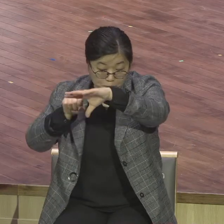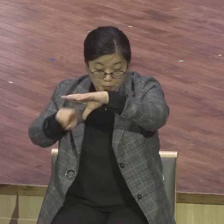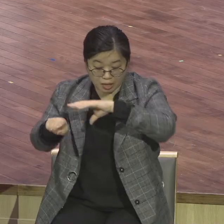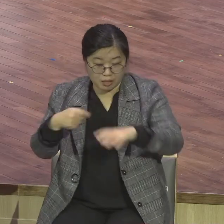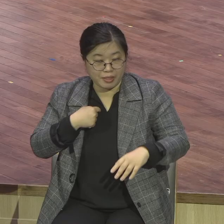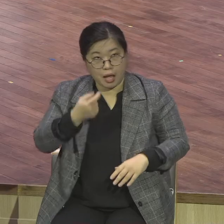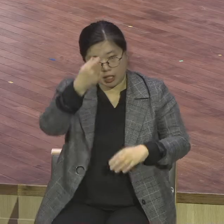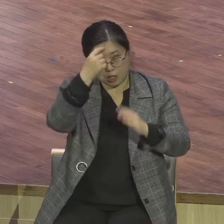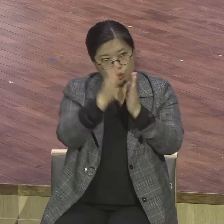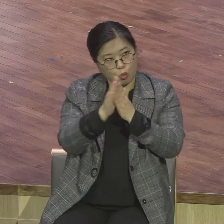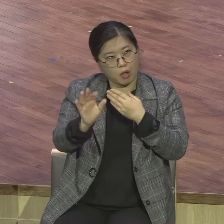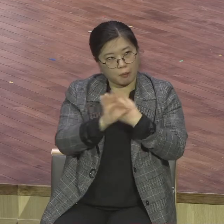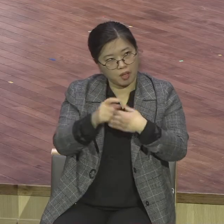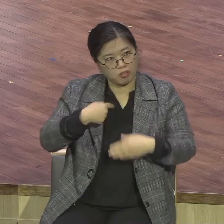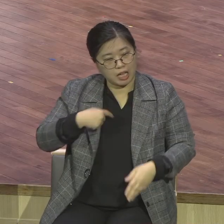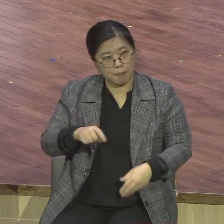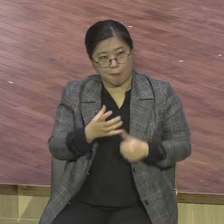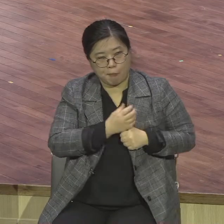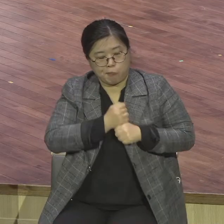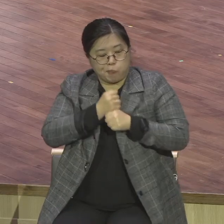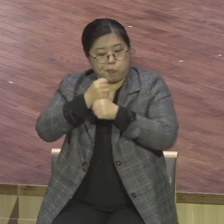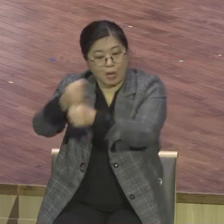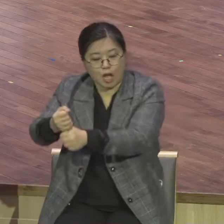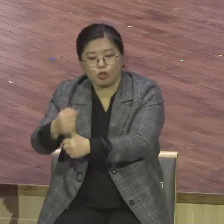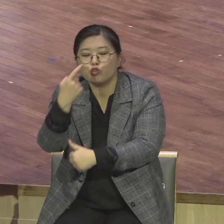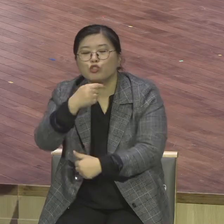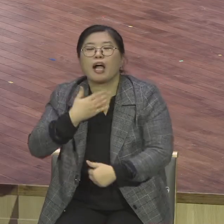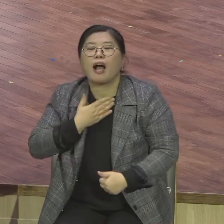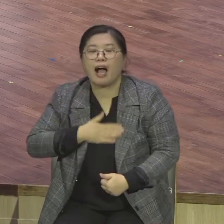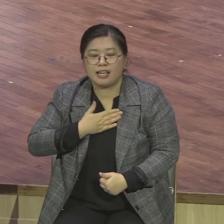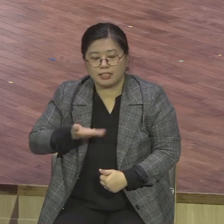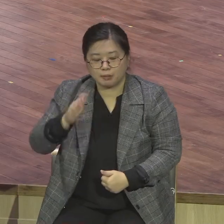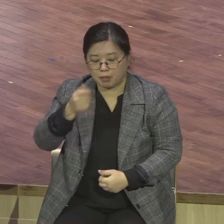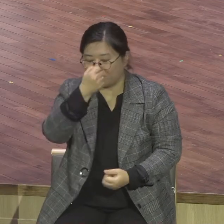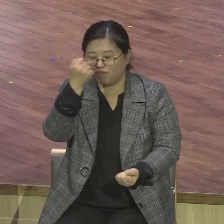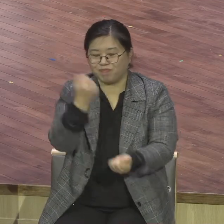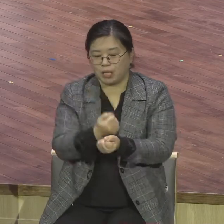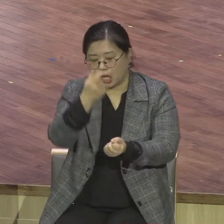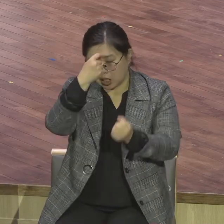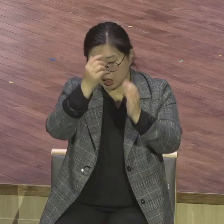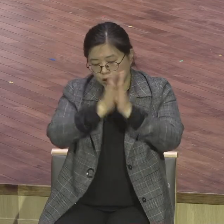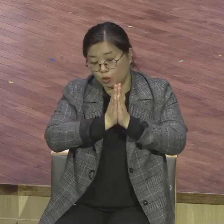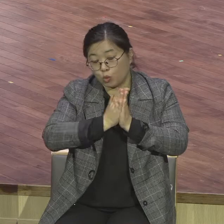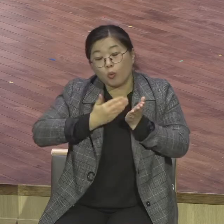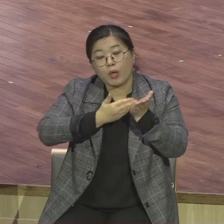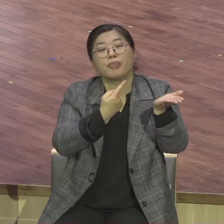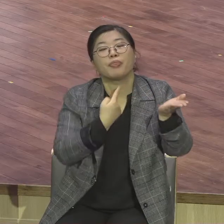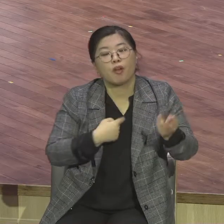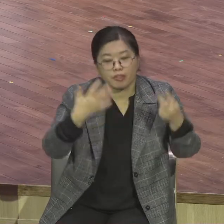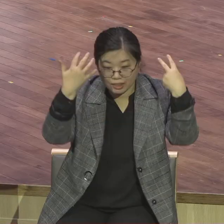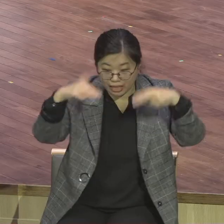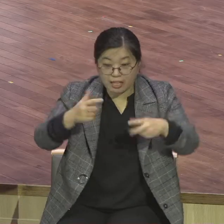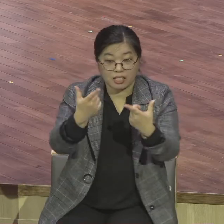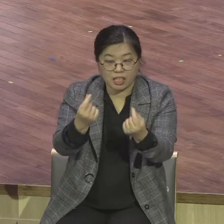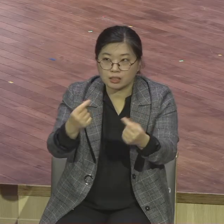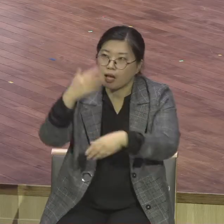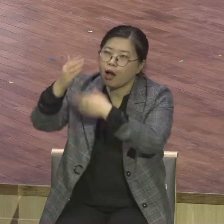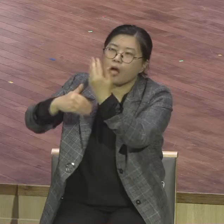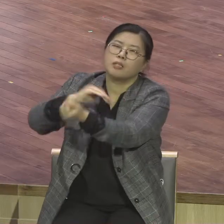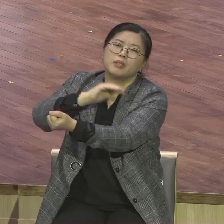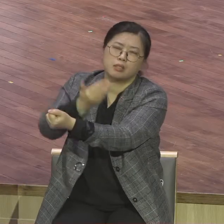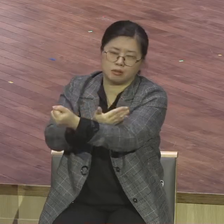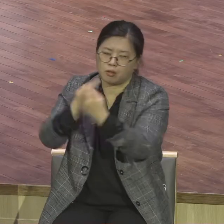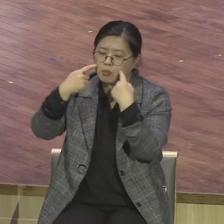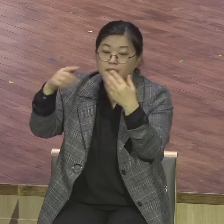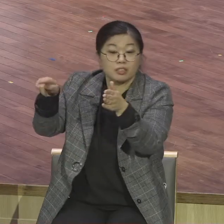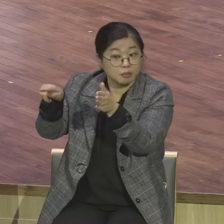기도를 통해서 그 어떤 환경에서도 다 초월하여 전무후무한 그러한